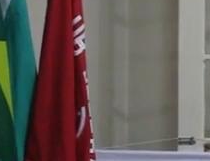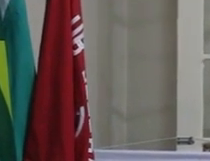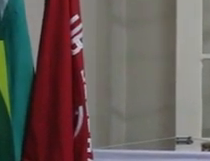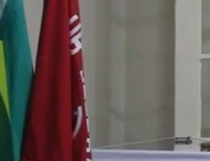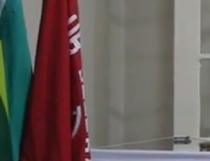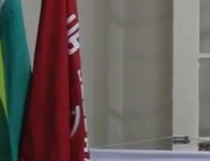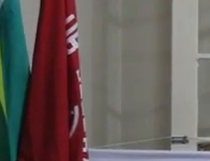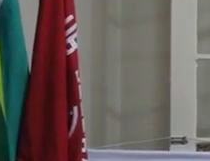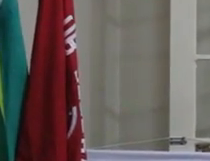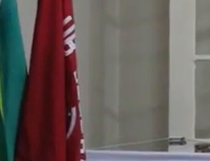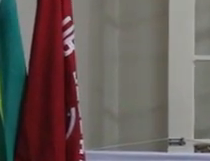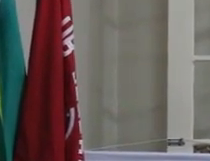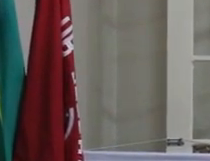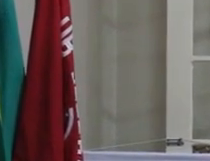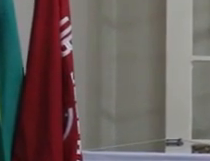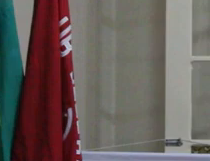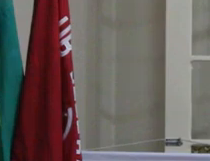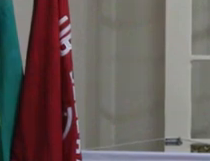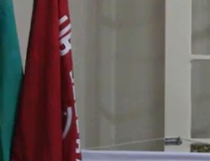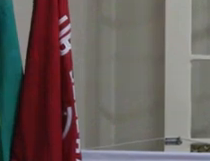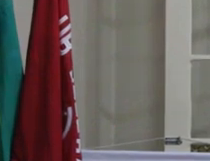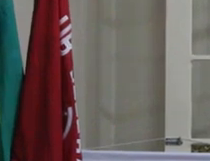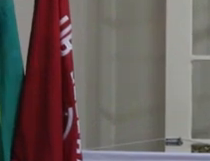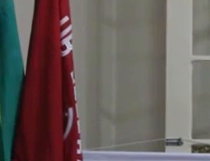maçã. Estive na corrente do Triadonte ontem.